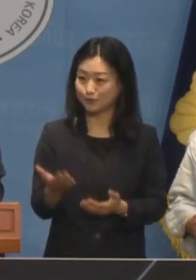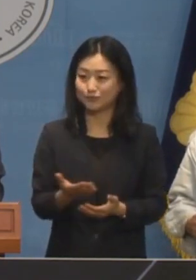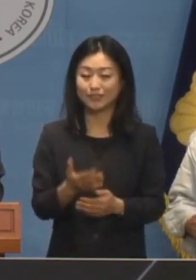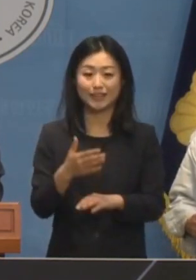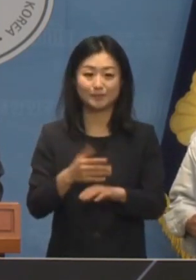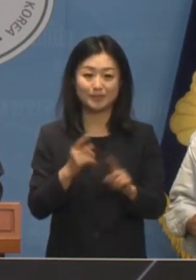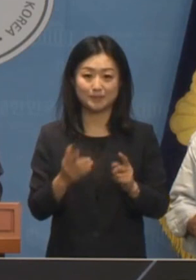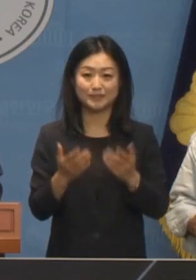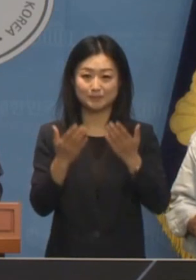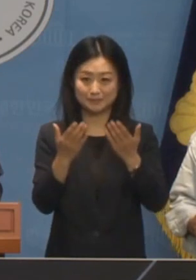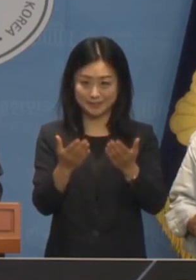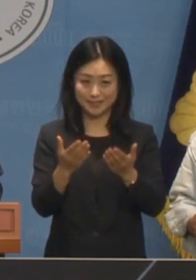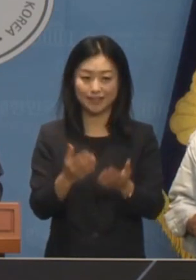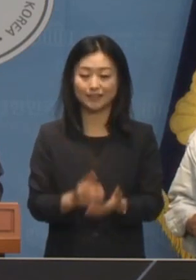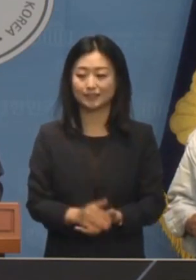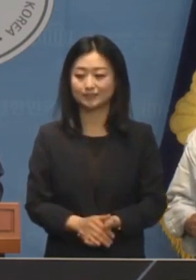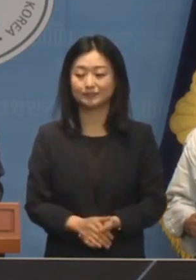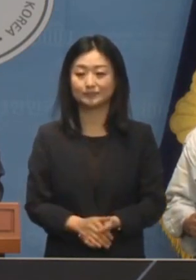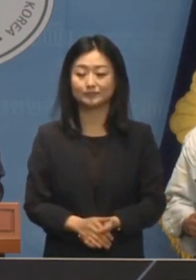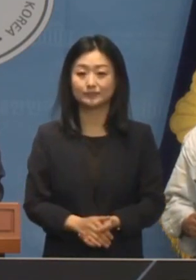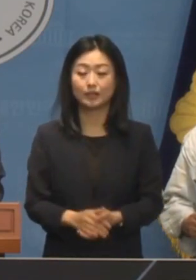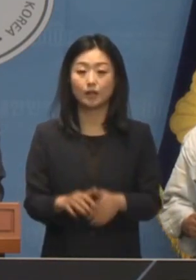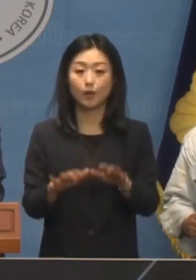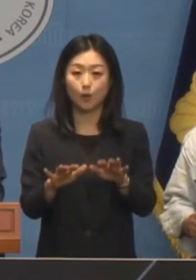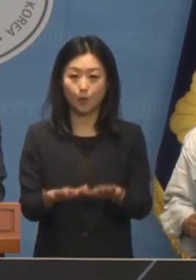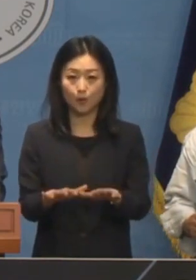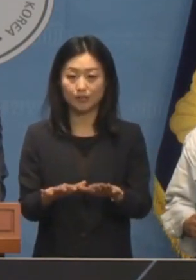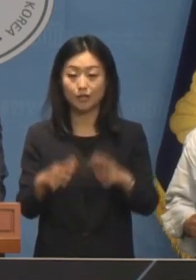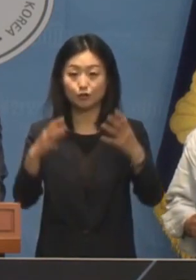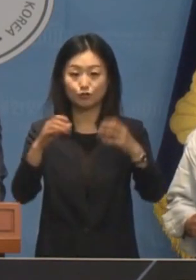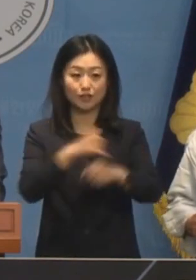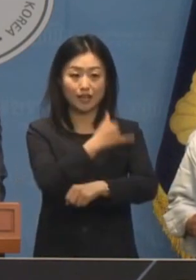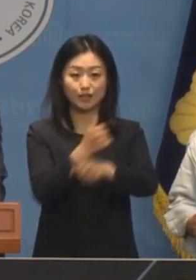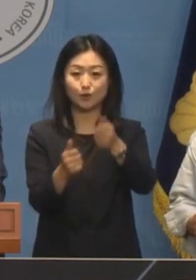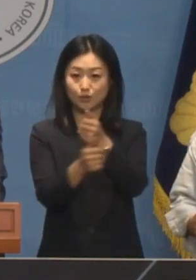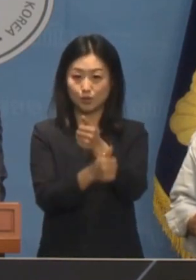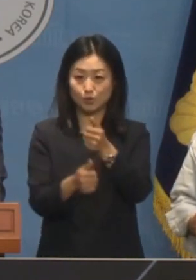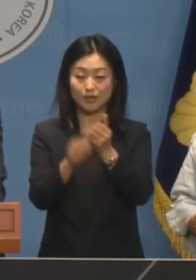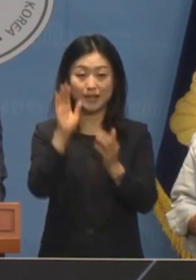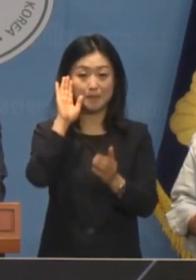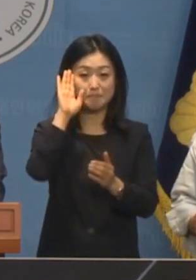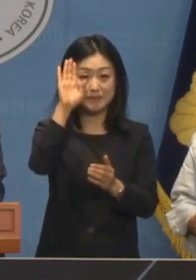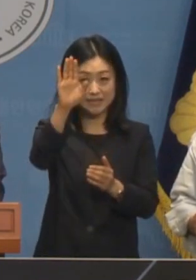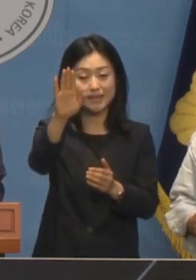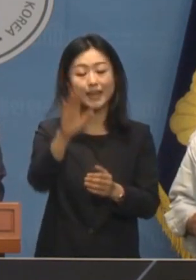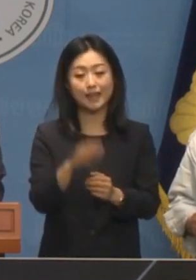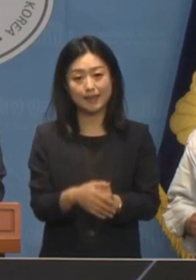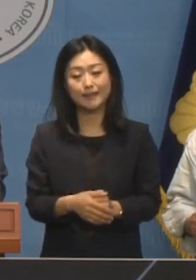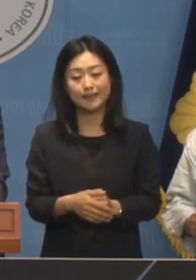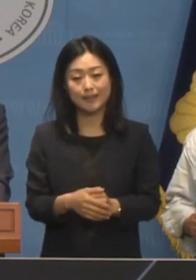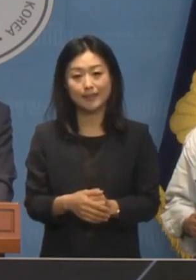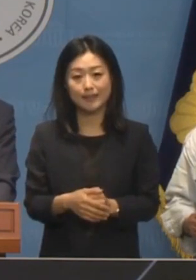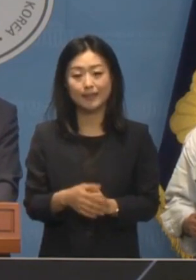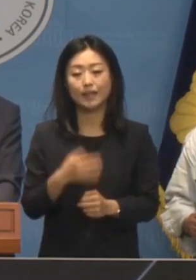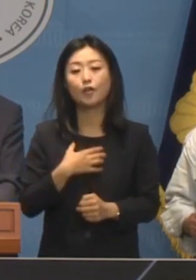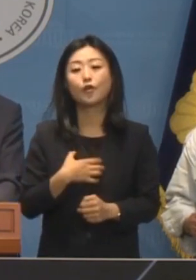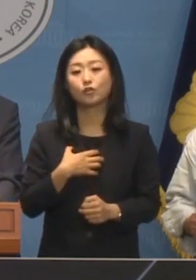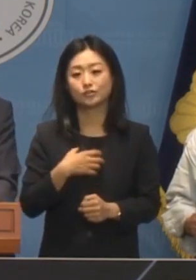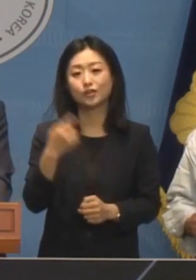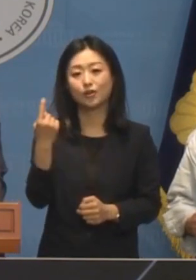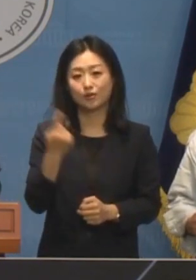깊은 감사의 말씀을 드립니다. 오늘 우리는 국가인권위원회 미래를 걱정하는 마음으로